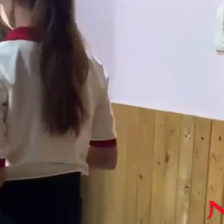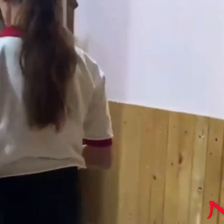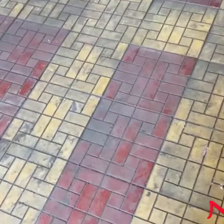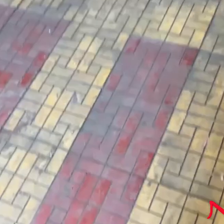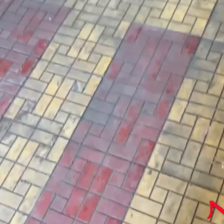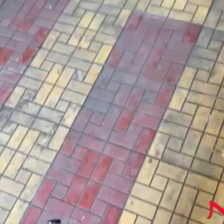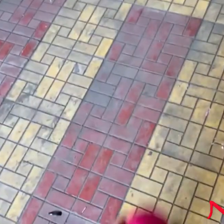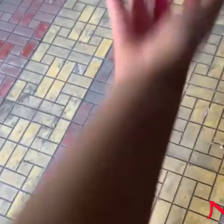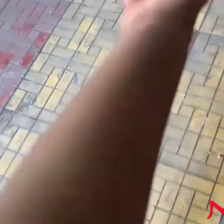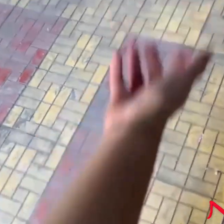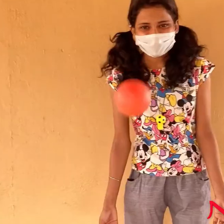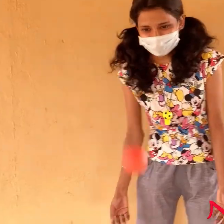निर्मित तो कैच